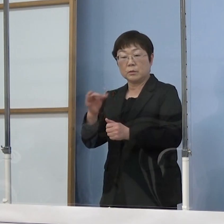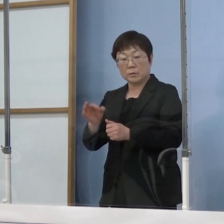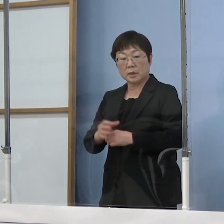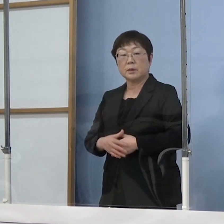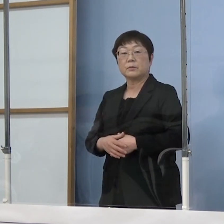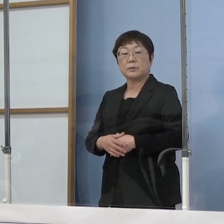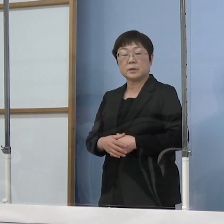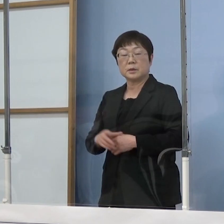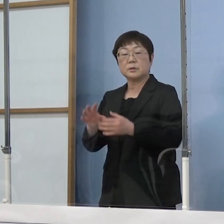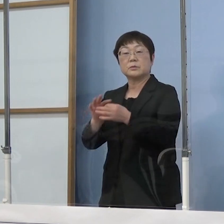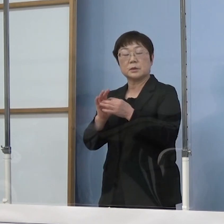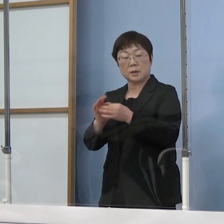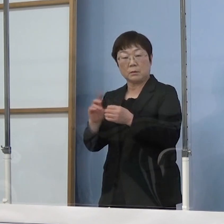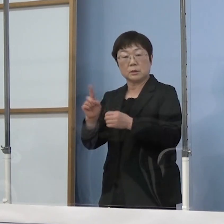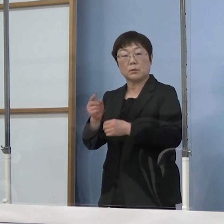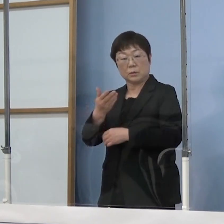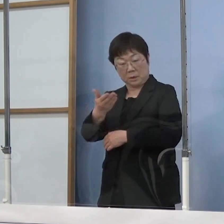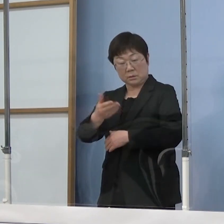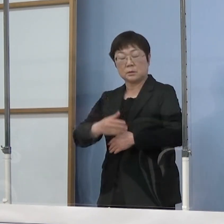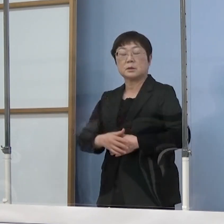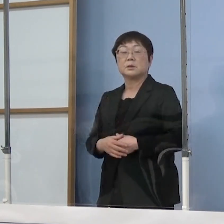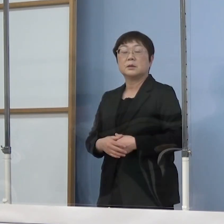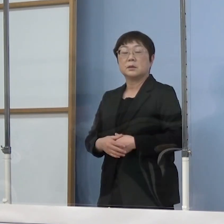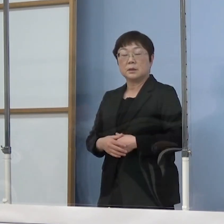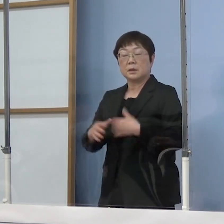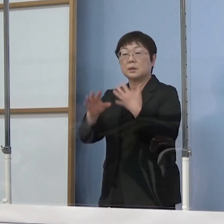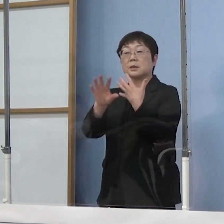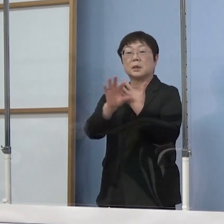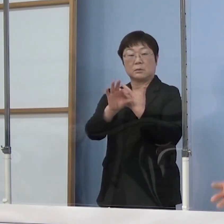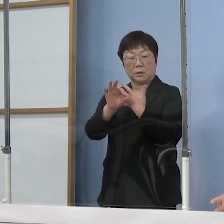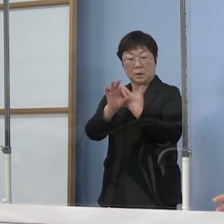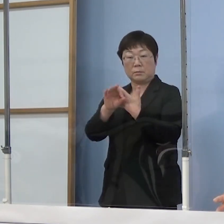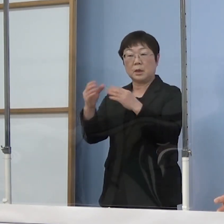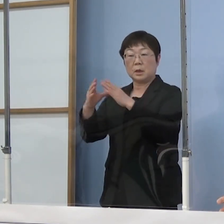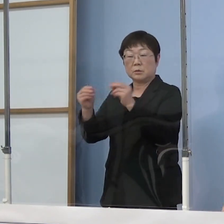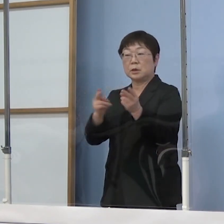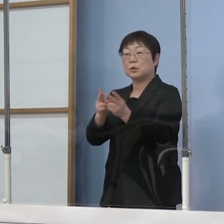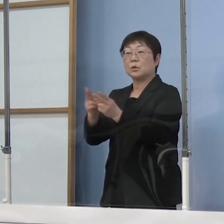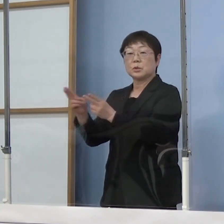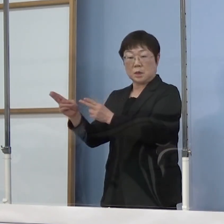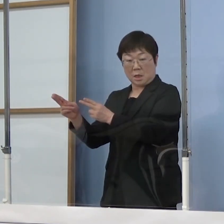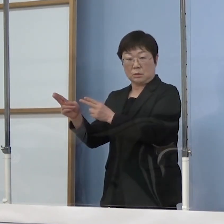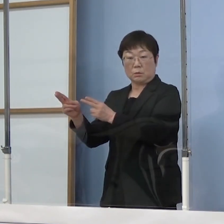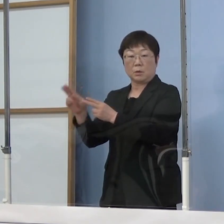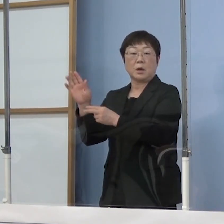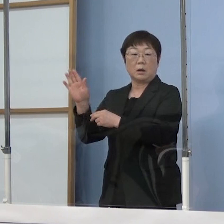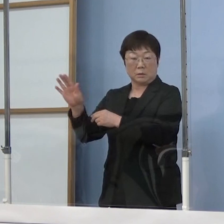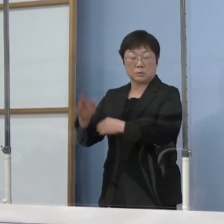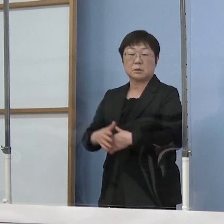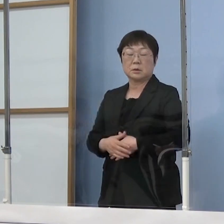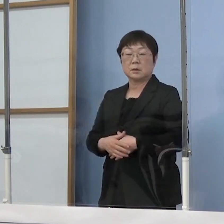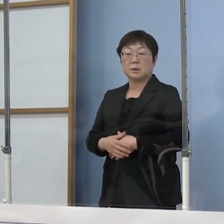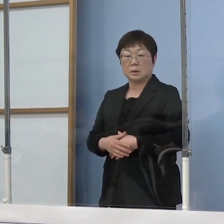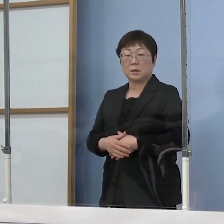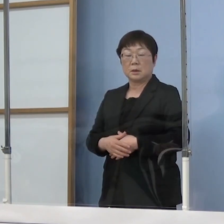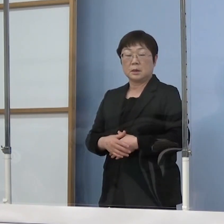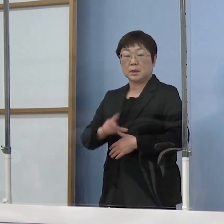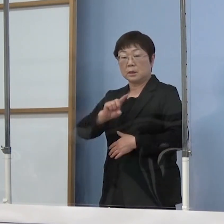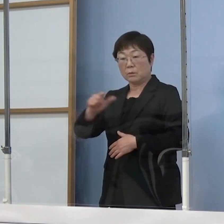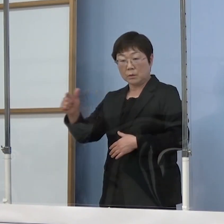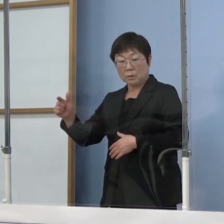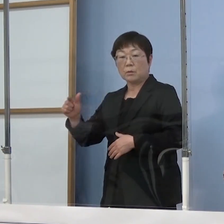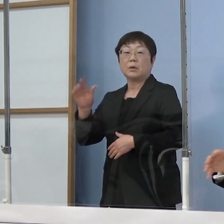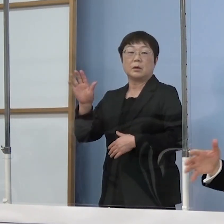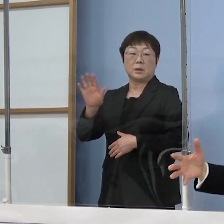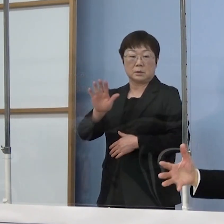的にどういう意味ですか。 まあ、例えば今回国の制度が 実はいろいろ変遷してきてるんです